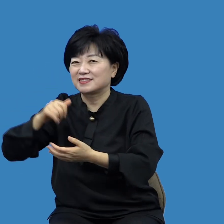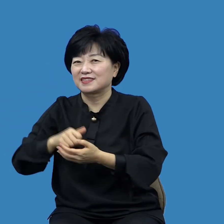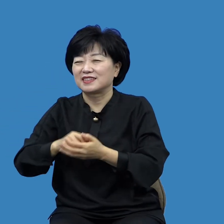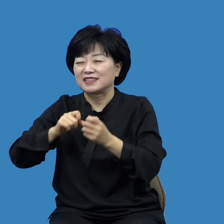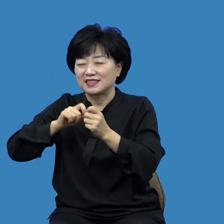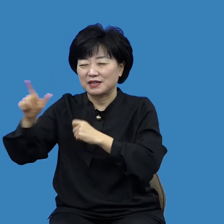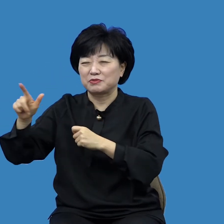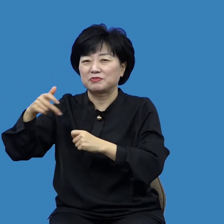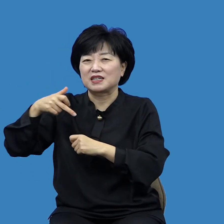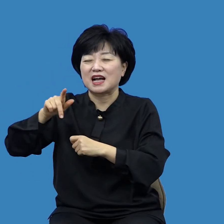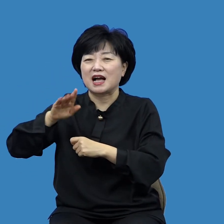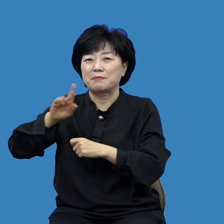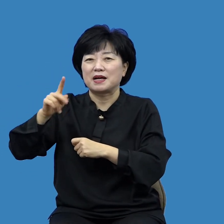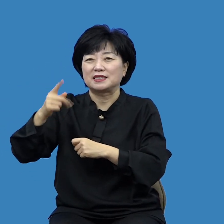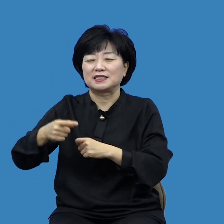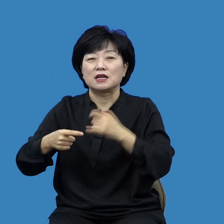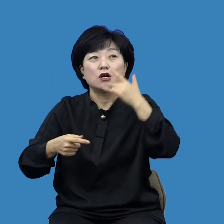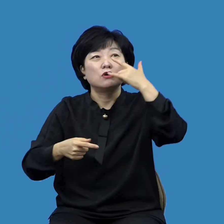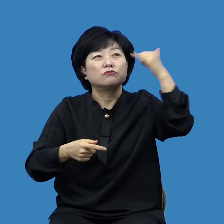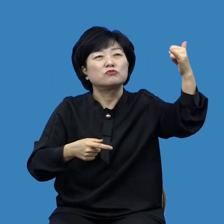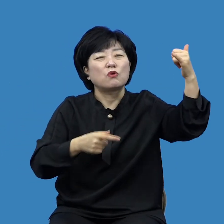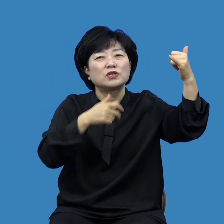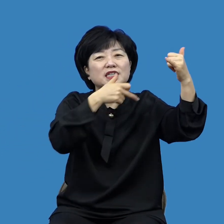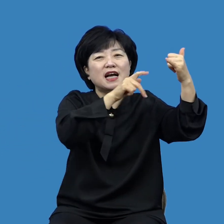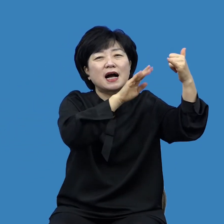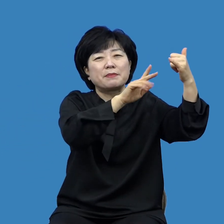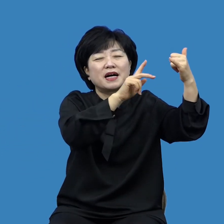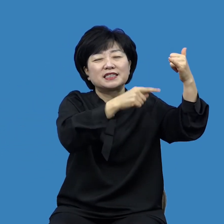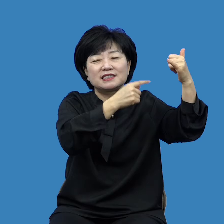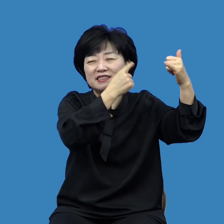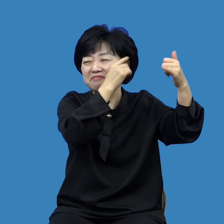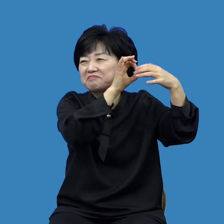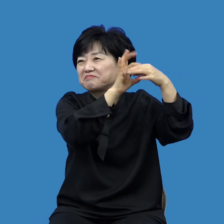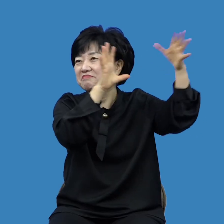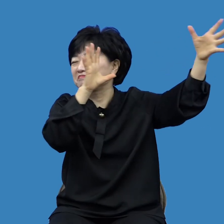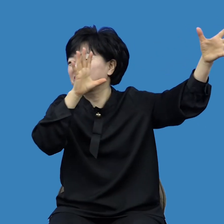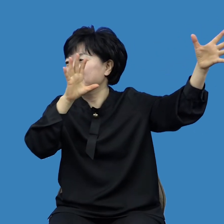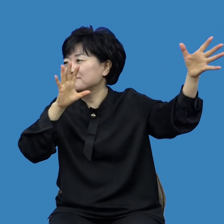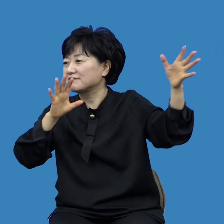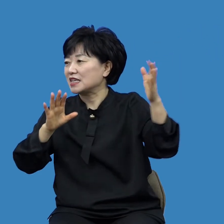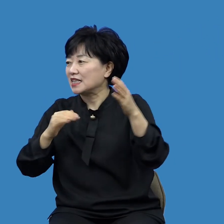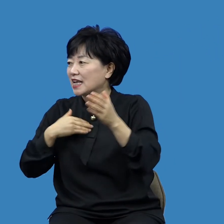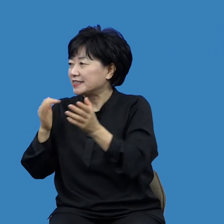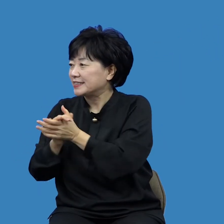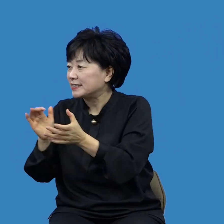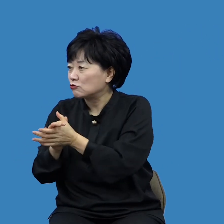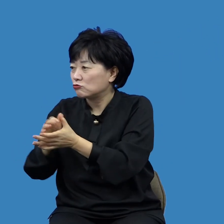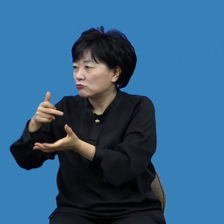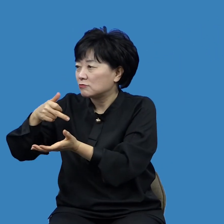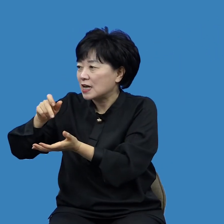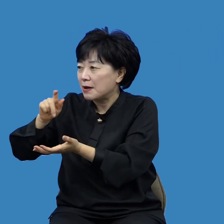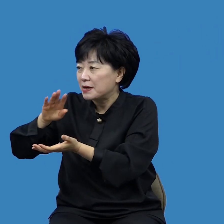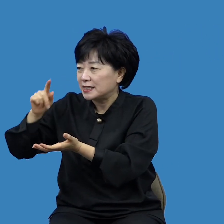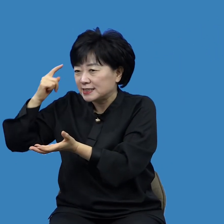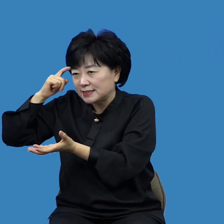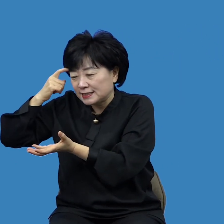대부분의 경우에 부모를 카바드하지 않는 사람, 별로 신경 쓰지 않는 사람은 자기 친구들을 카바드하고 있어요.